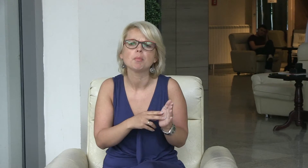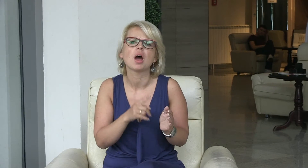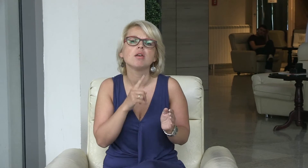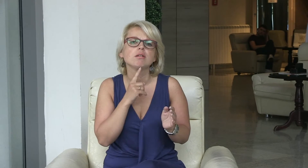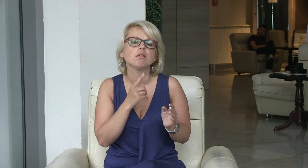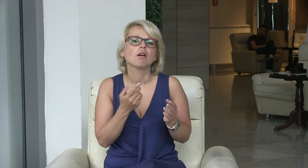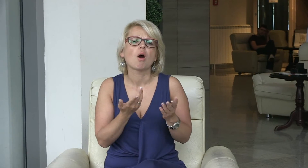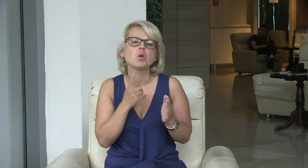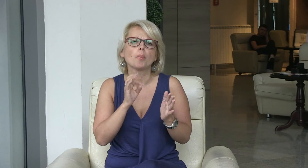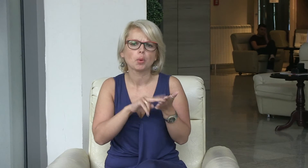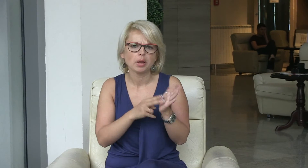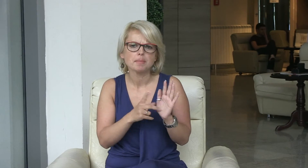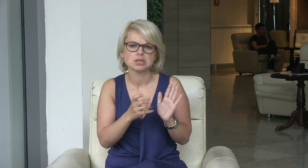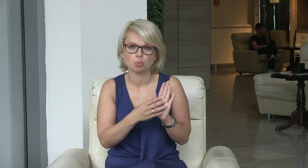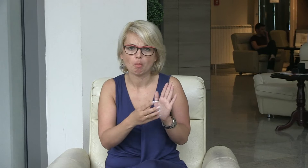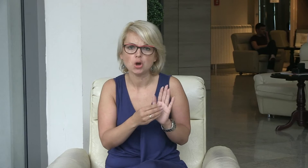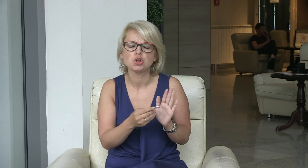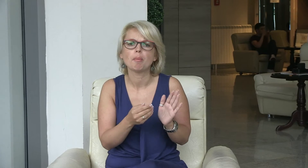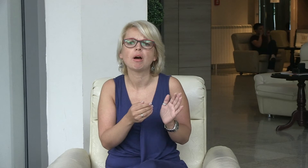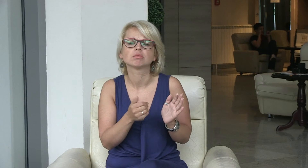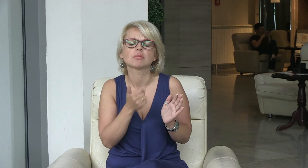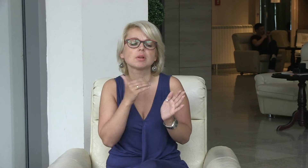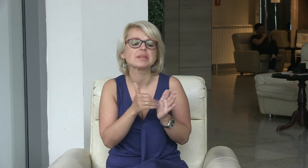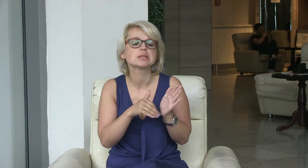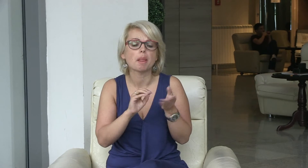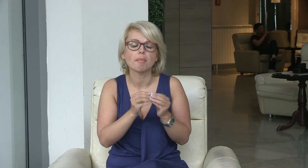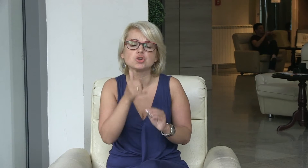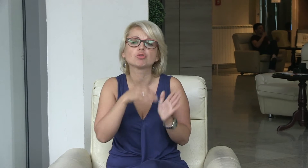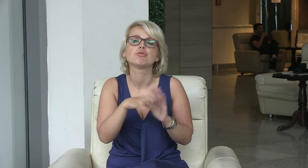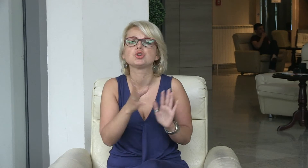koja je podelila sa nama planove i mogućnosti udruženja.